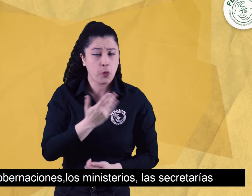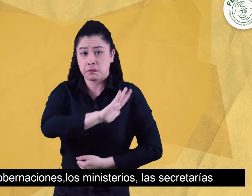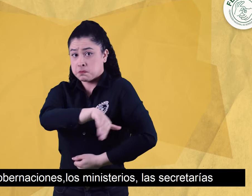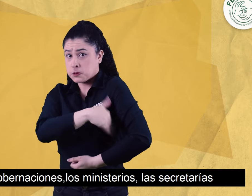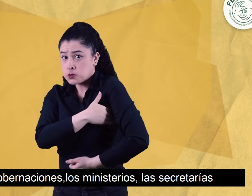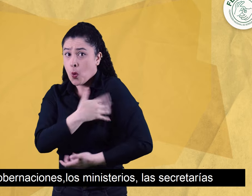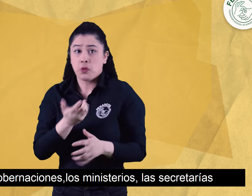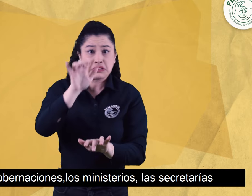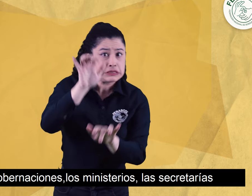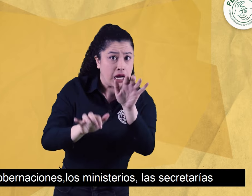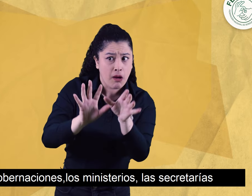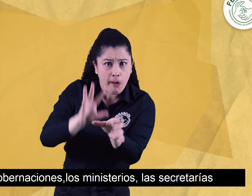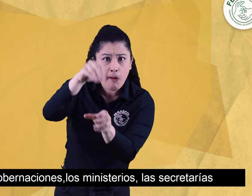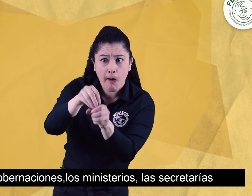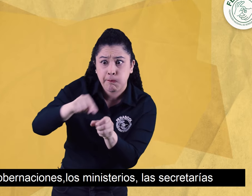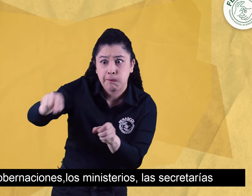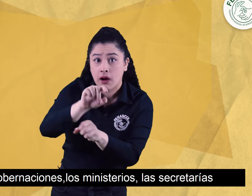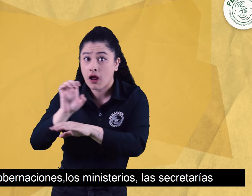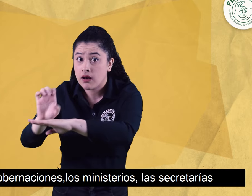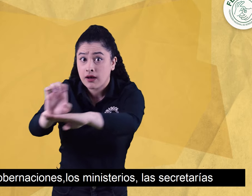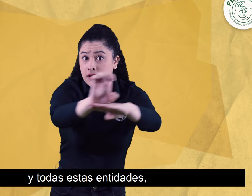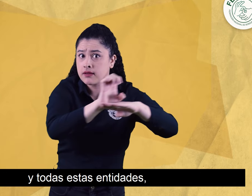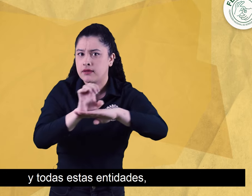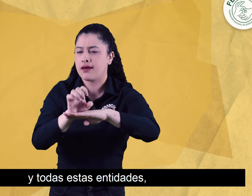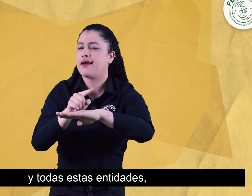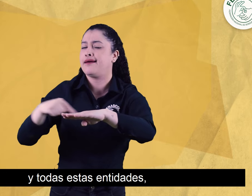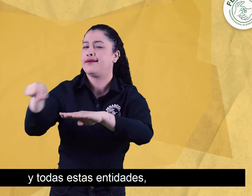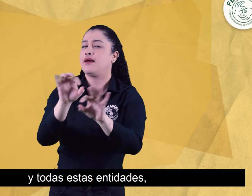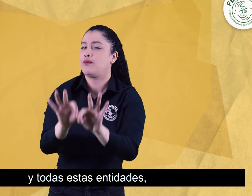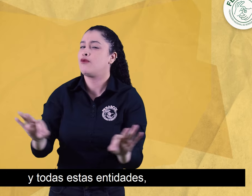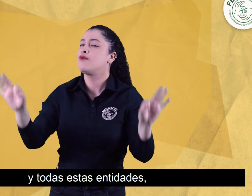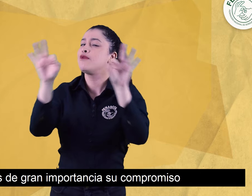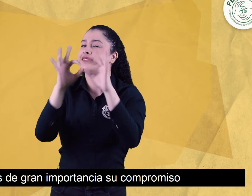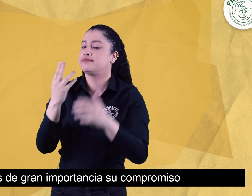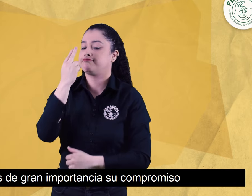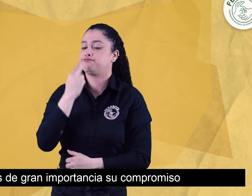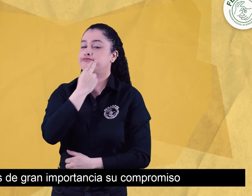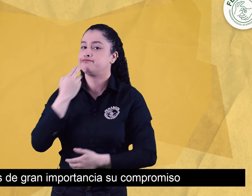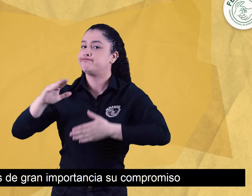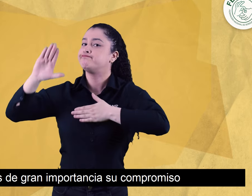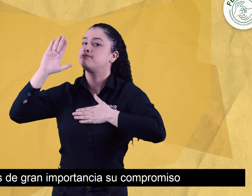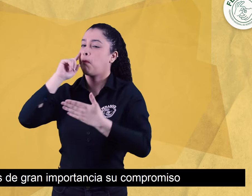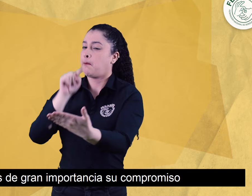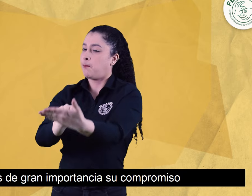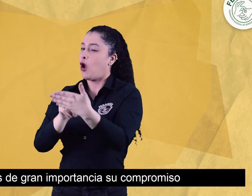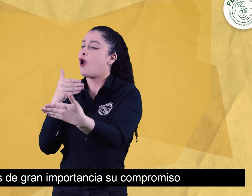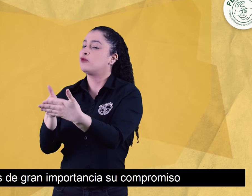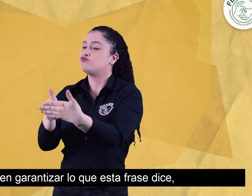gobernaciones los ministerios las secretarías y todas estas entidades es de Gran importancia su compromiso en